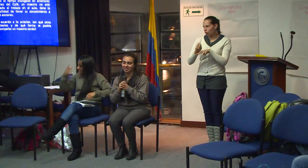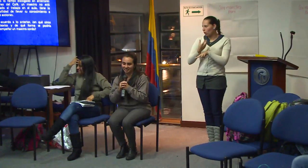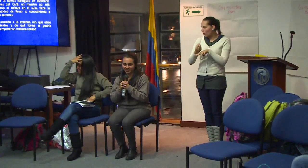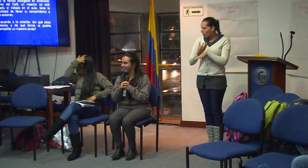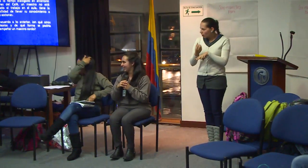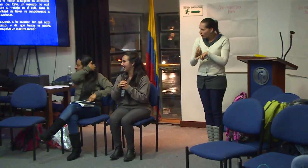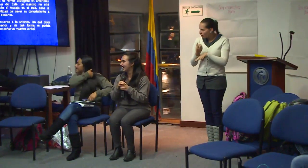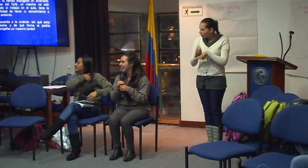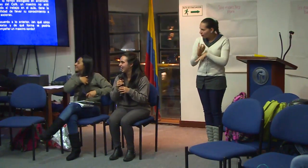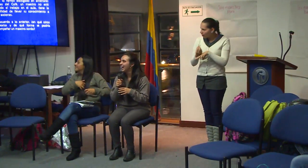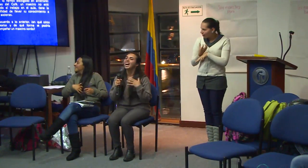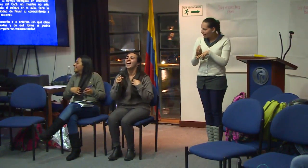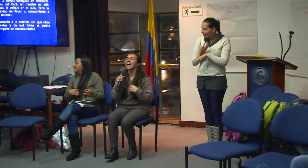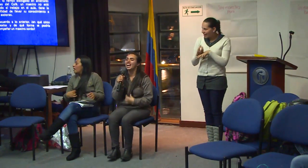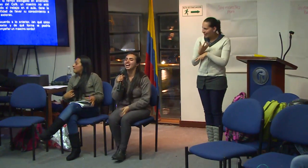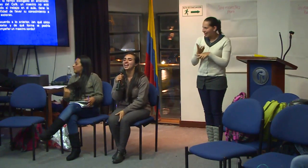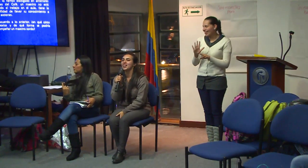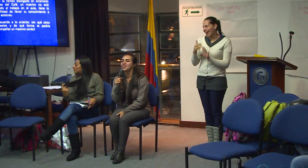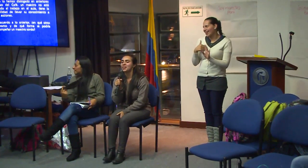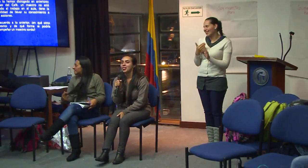David.